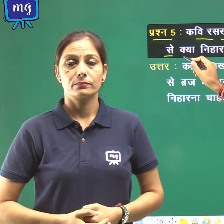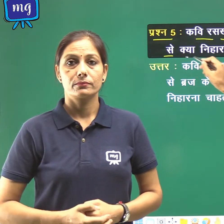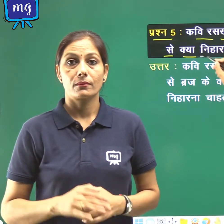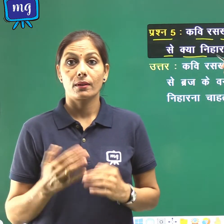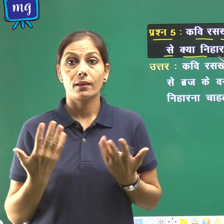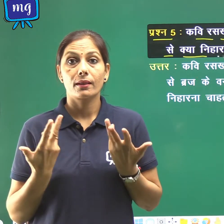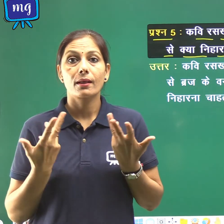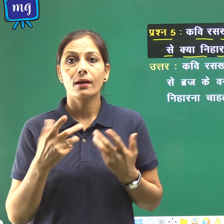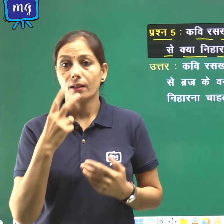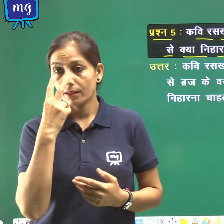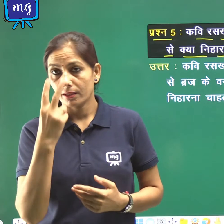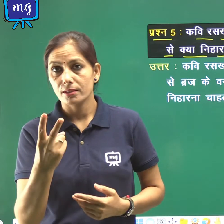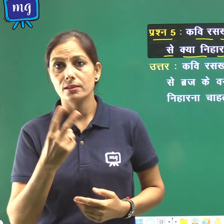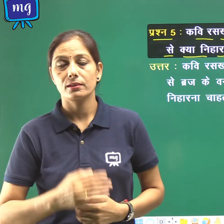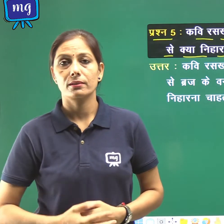क्या निहारना चाहते हैं?